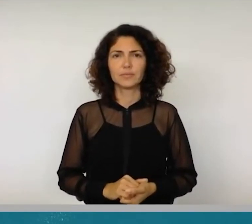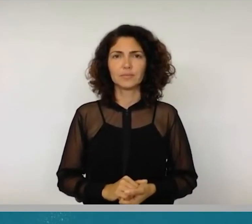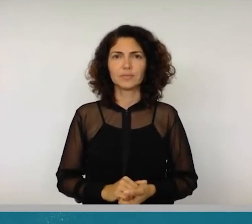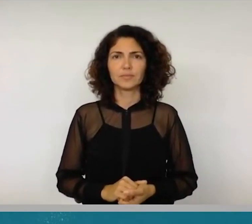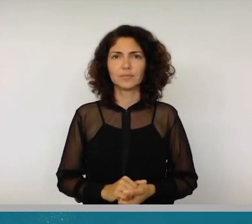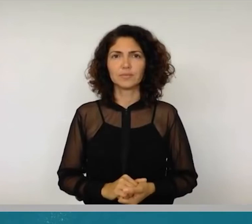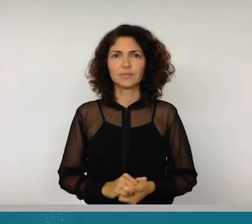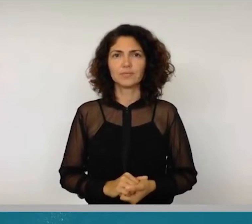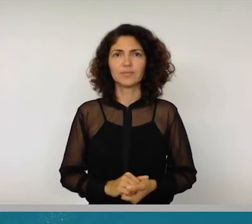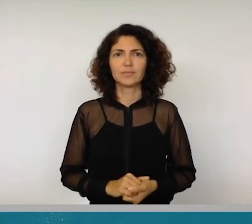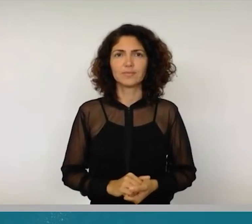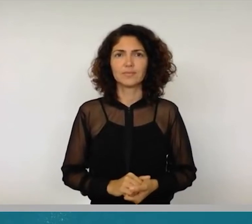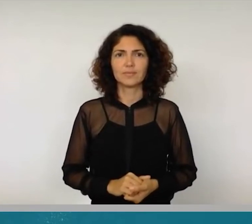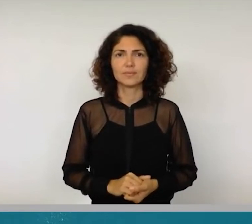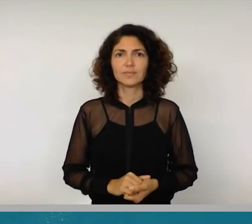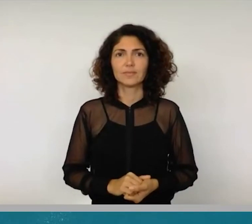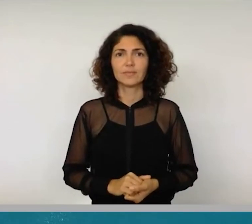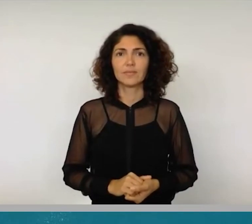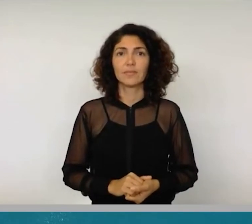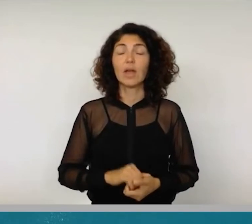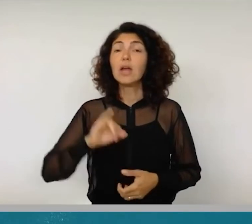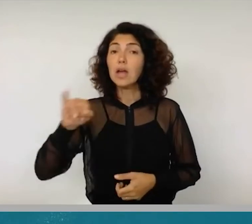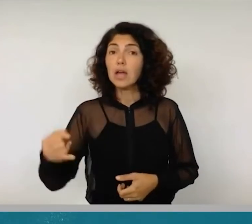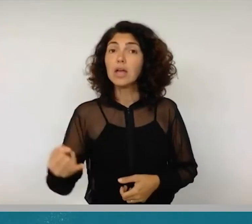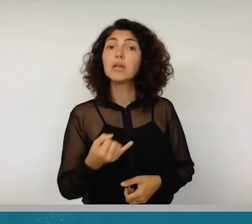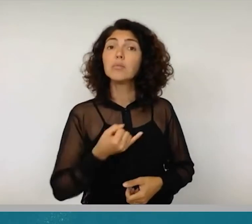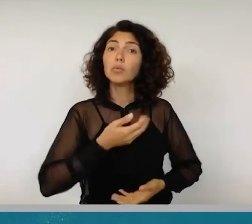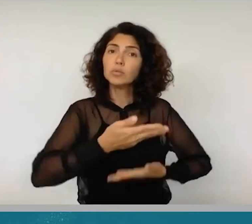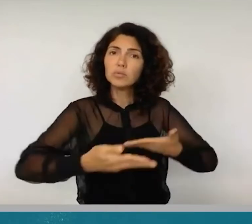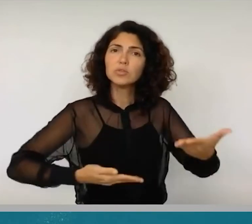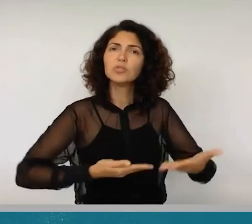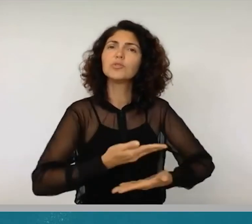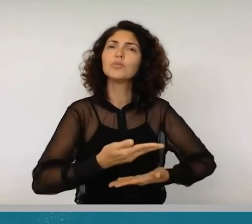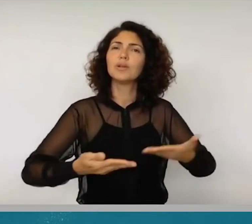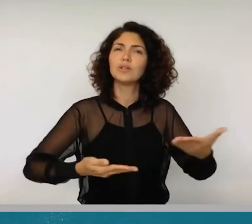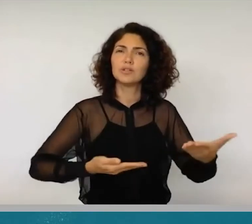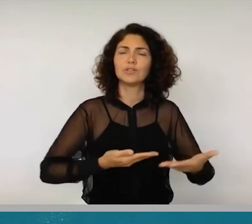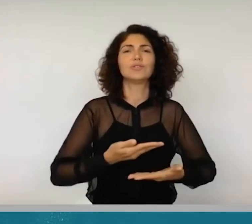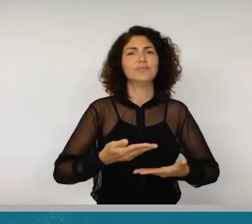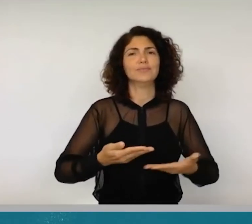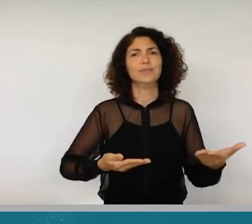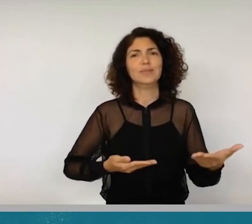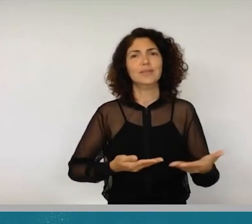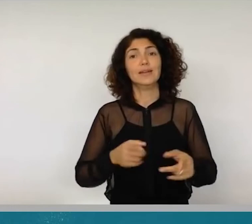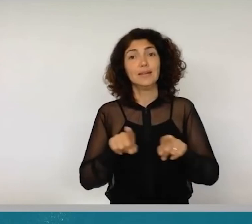Ainda tem uma coisa importante para compartilhar, por isso que tem que correr aqui para